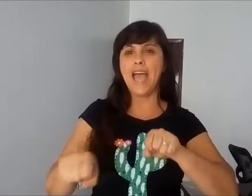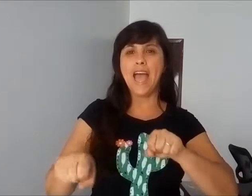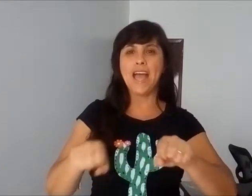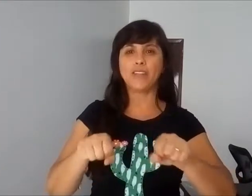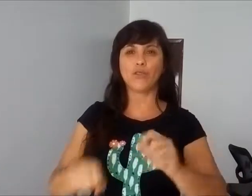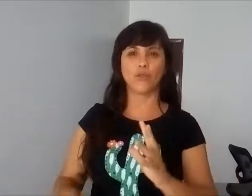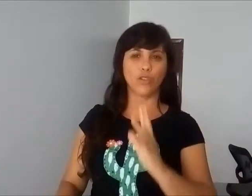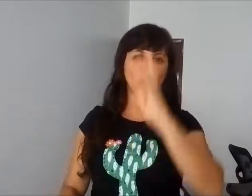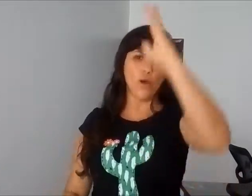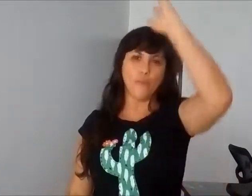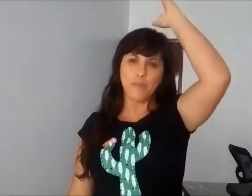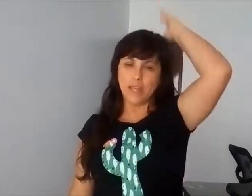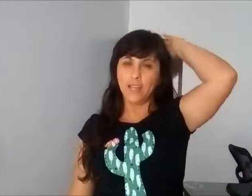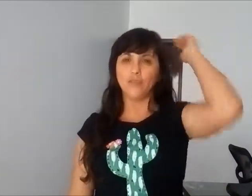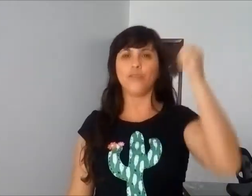athos romano